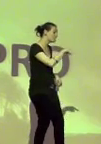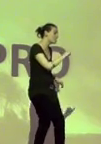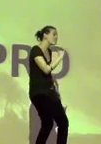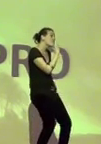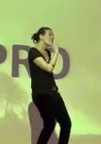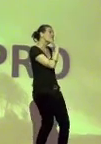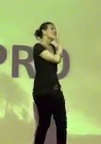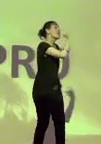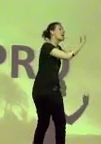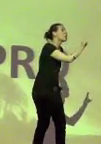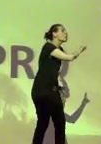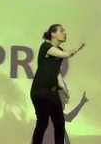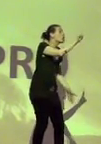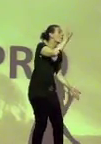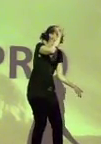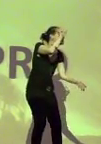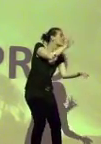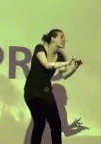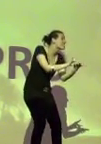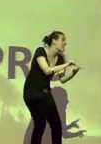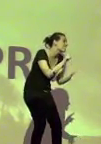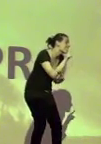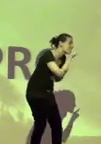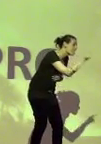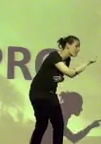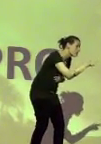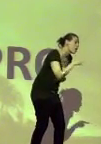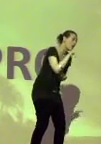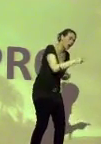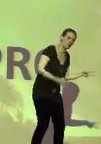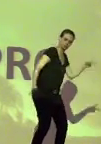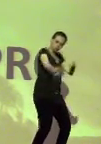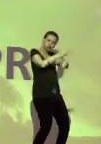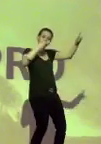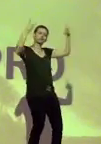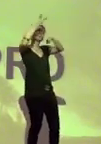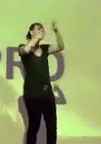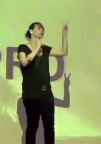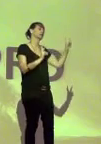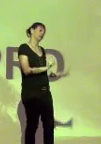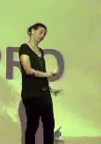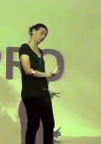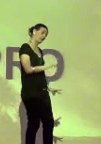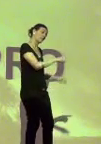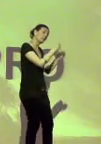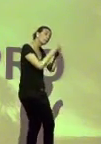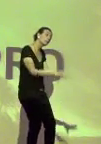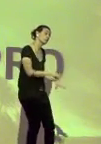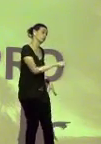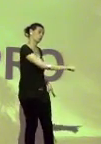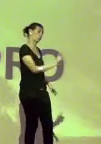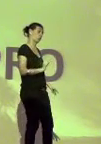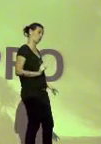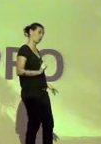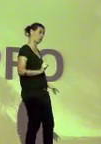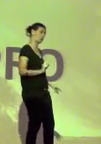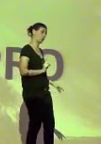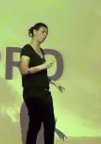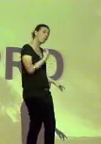Se você falar para ele o nome verdadeiro dele, ele se transforma num redemoinho e vai te